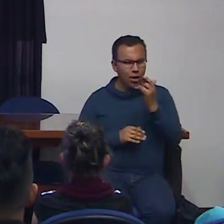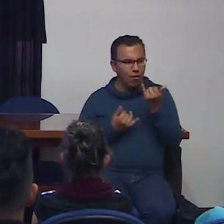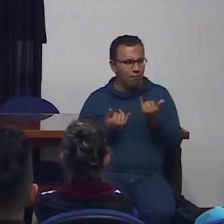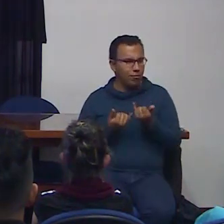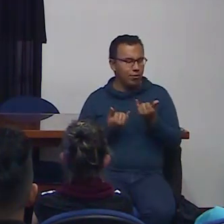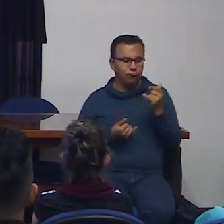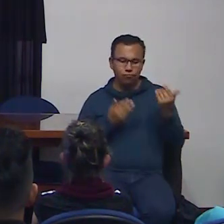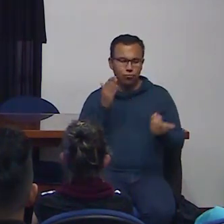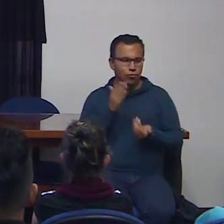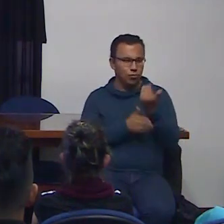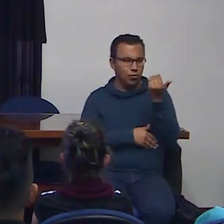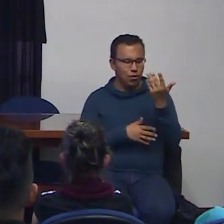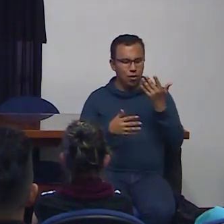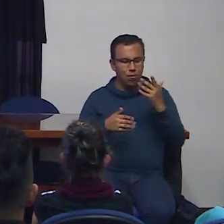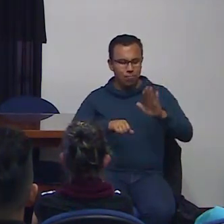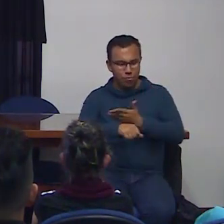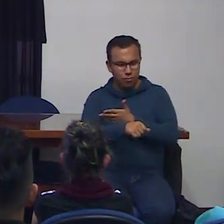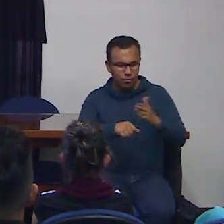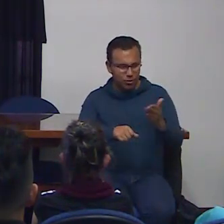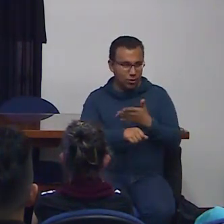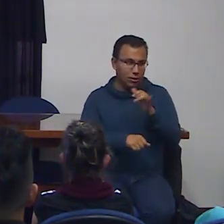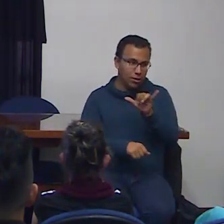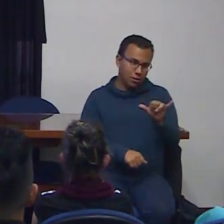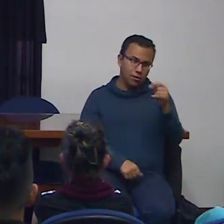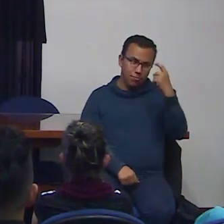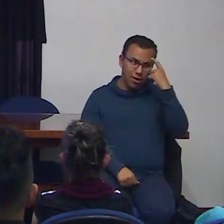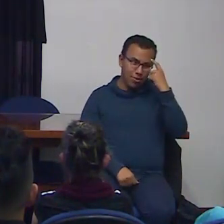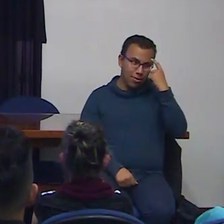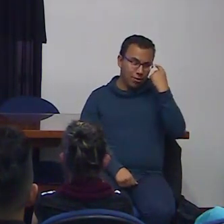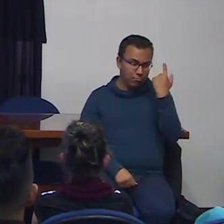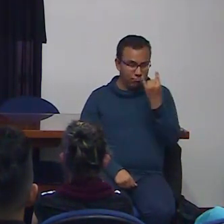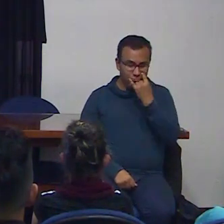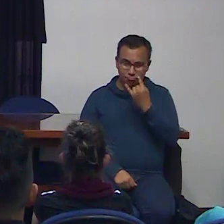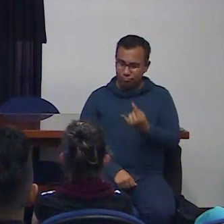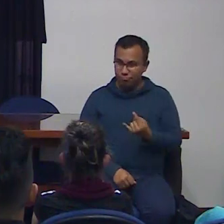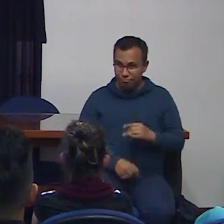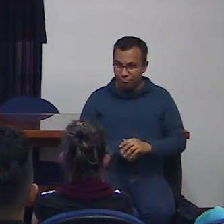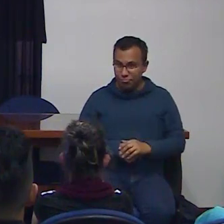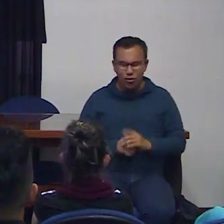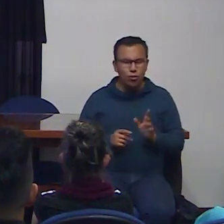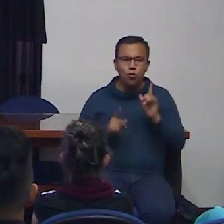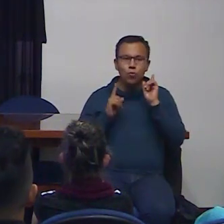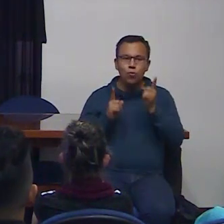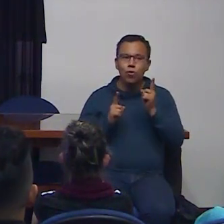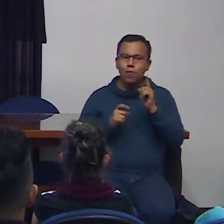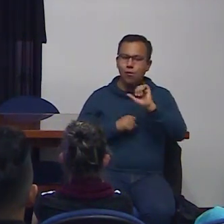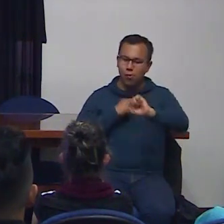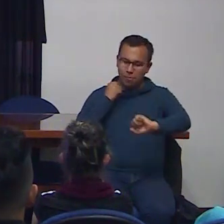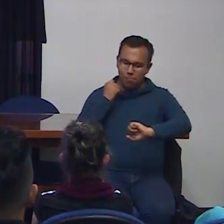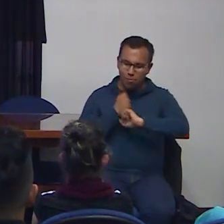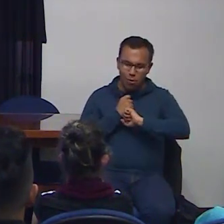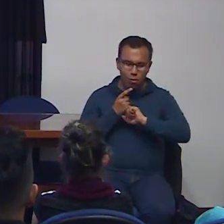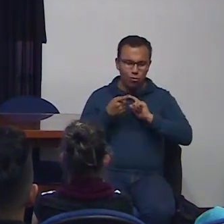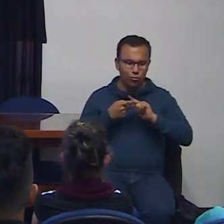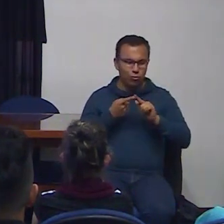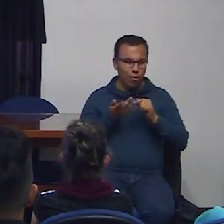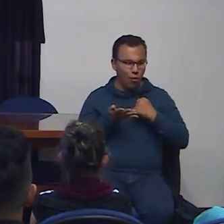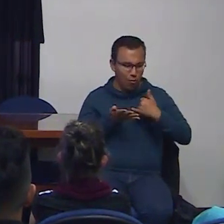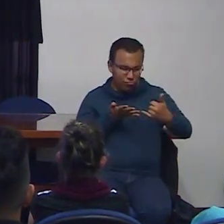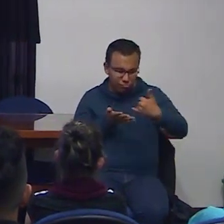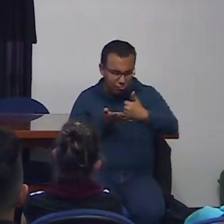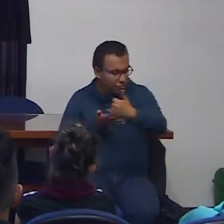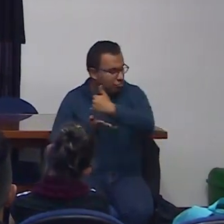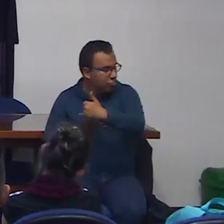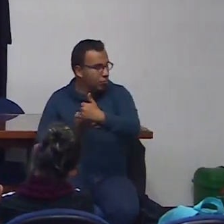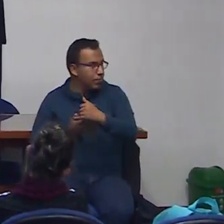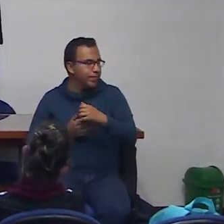formarse algo que se llama music and Mind que hoy en día está eh bajo el patrocinio o bajo la línea de